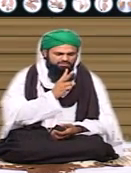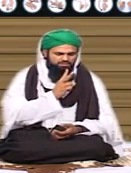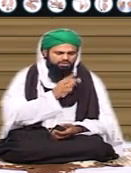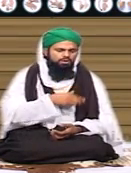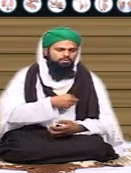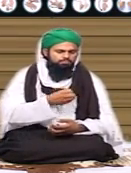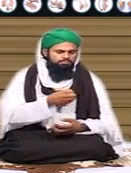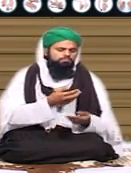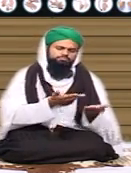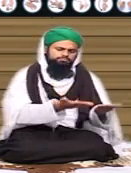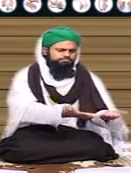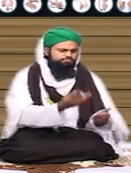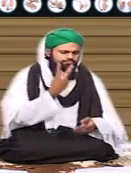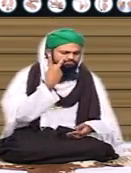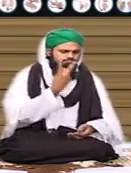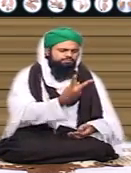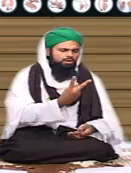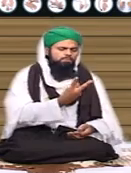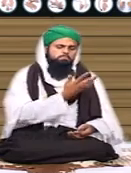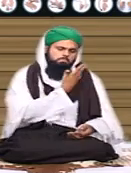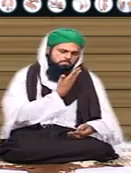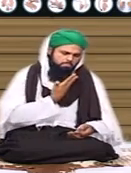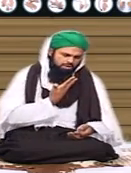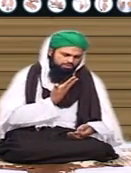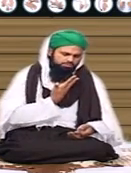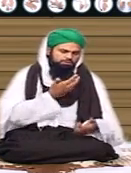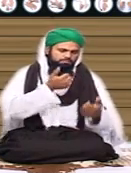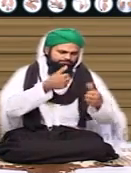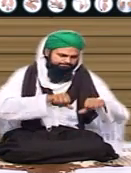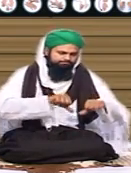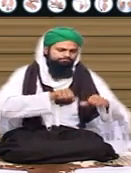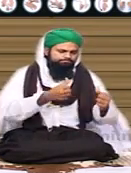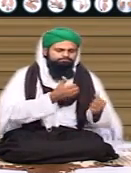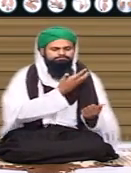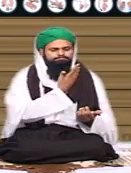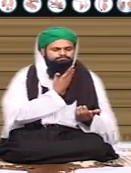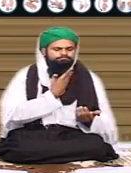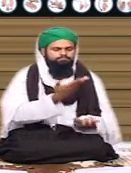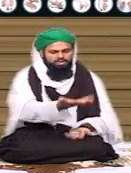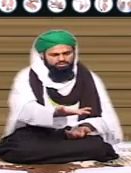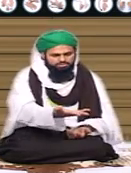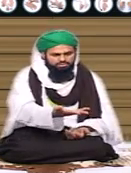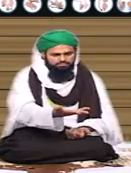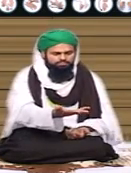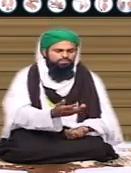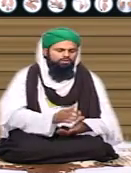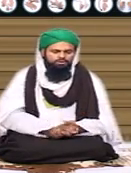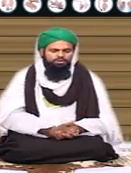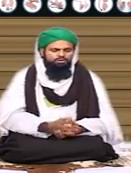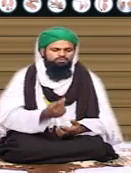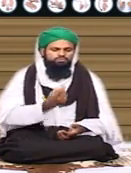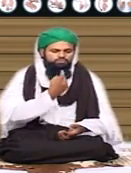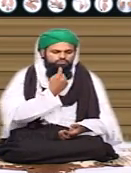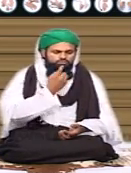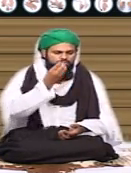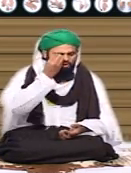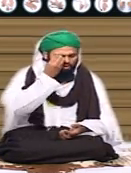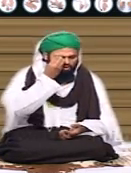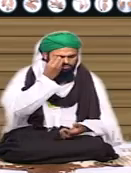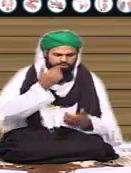رنگ کچا ہے، پکا ہے، جو کچھ ہے آپ کے سامنے ہے، یا اس کی صحیح سی حقیقت بیان کر دی جائے کہ میں اگر قسم کھا کر کہہ دوں گا تو آپ کو اعتبار آ